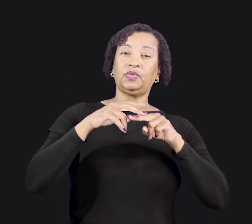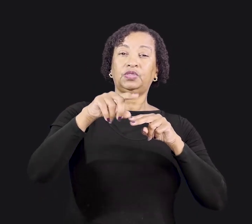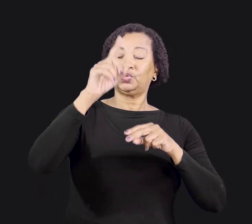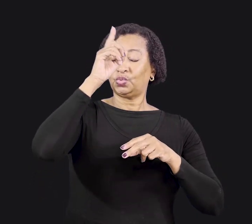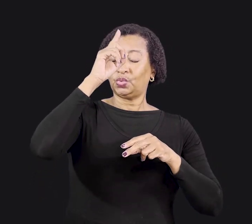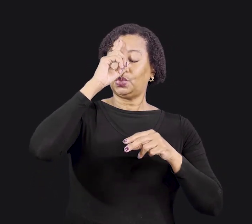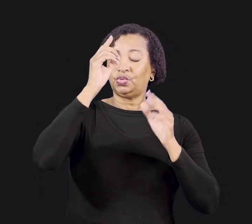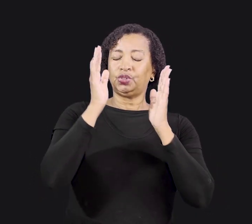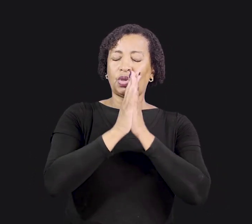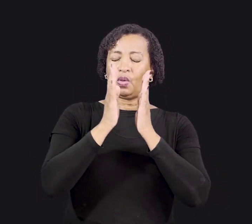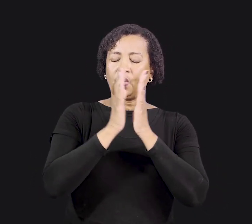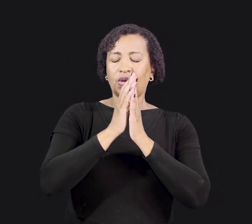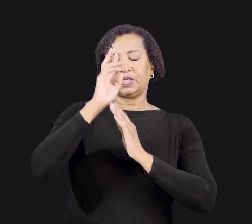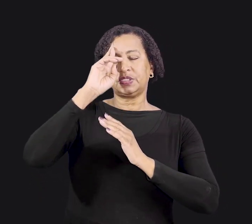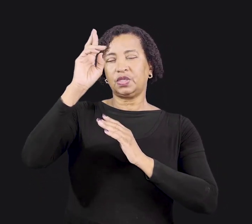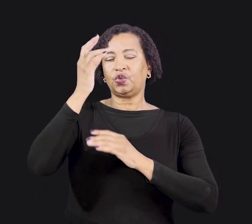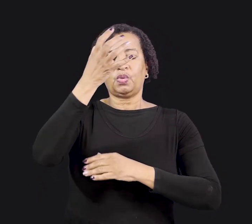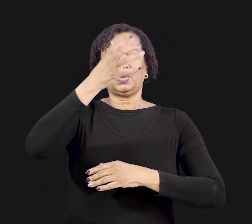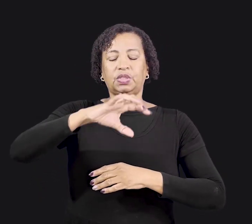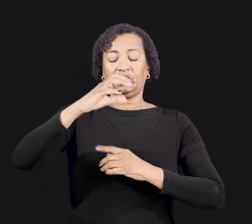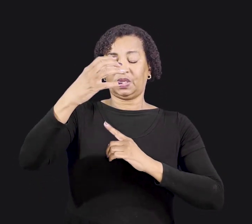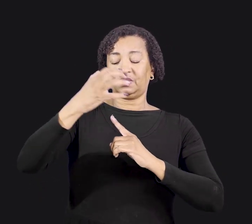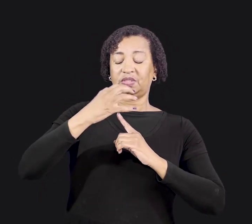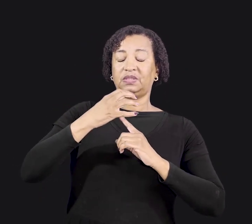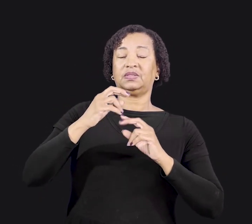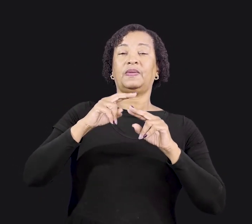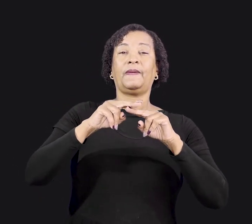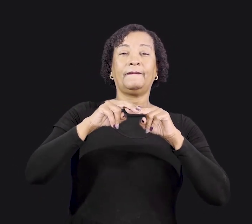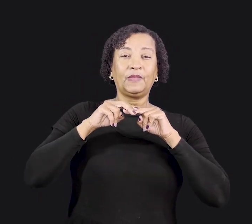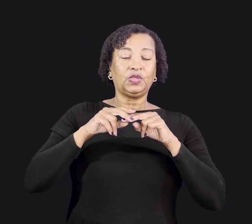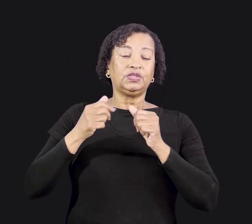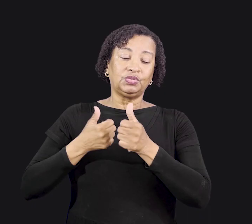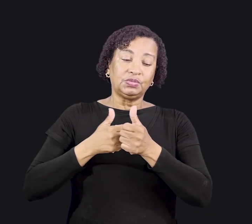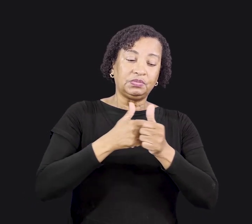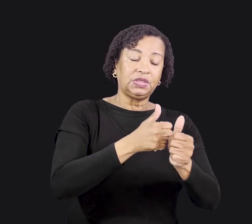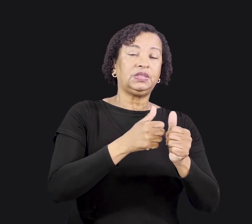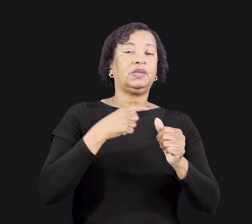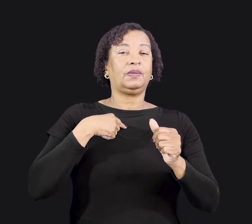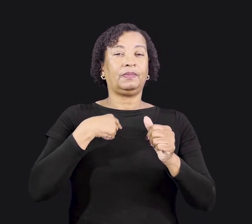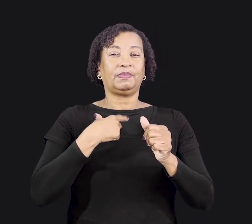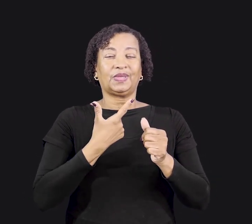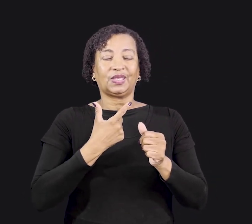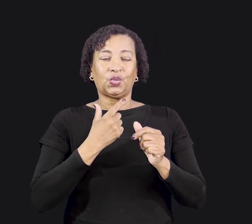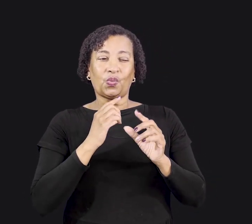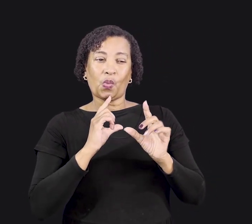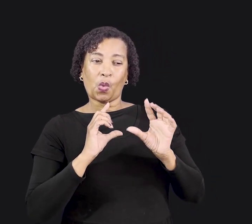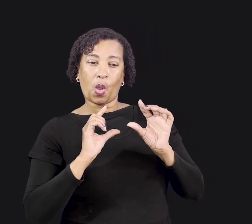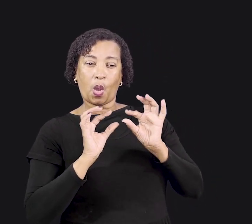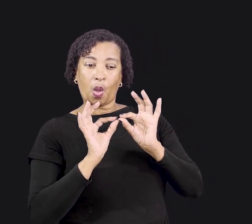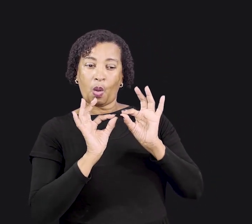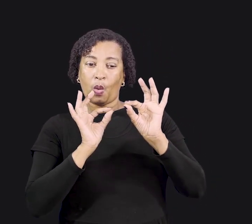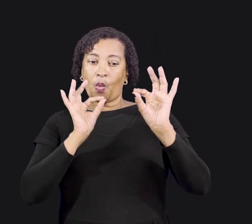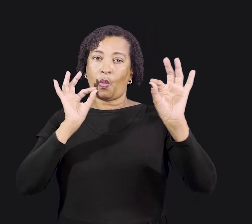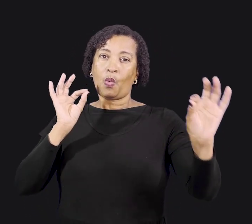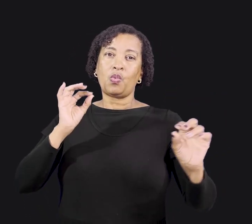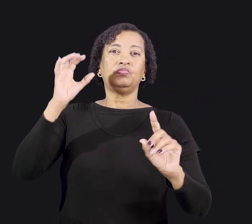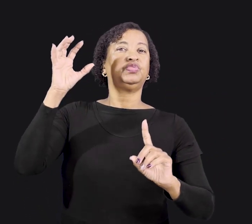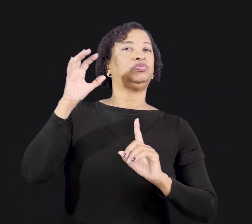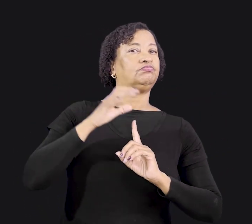dias. Senhor, não quero ser tentado, por isso guia-me, para que eu passe longe da tentação. Esse é o motivo para o